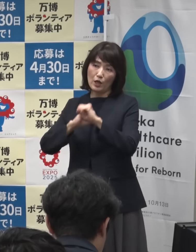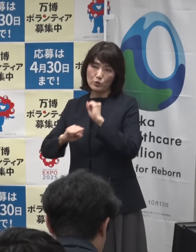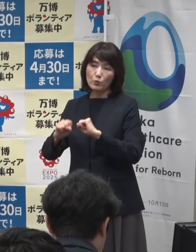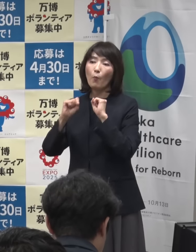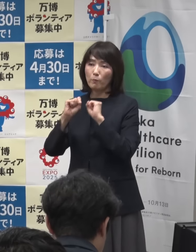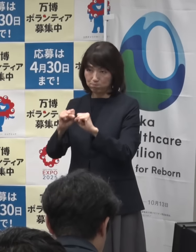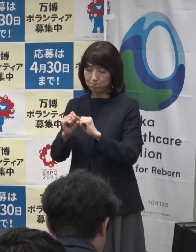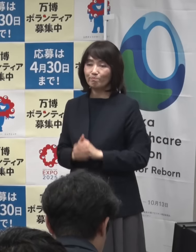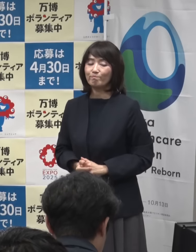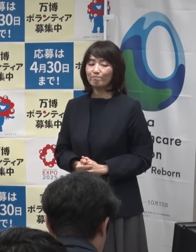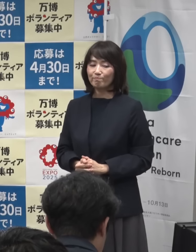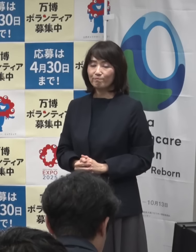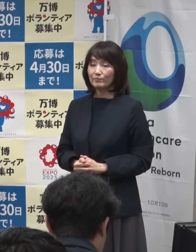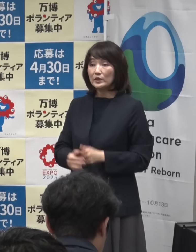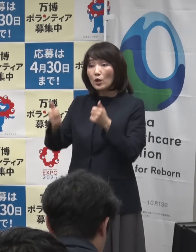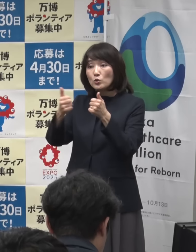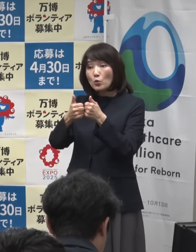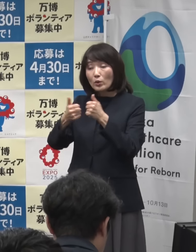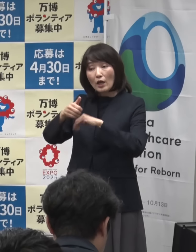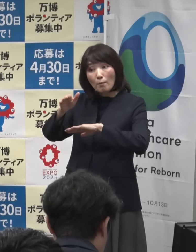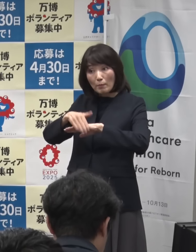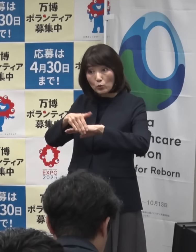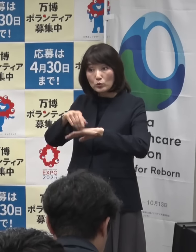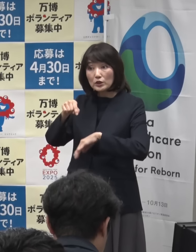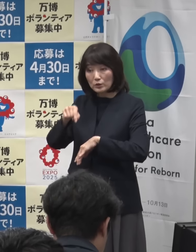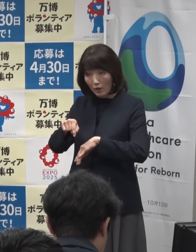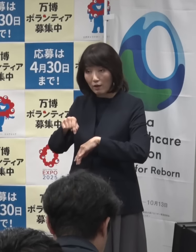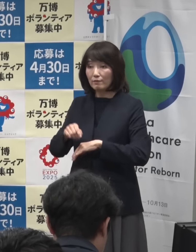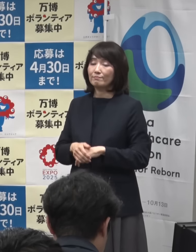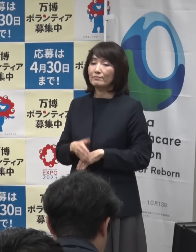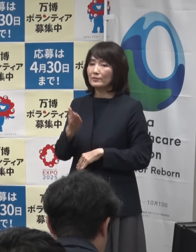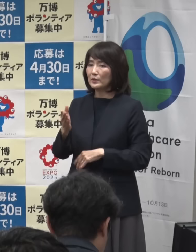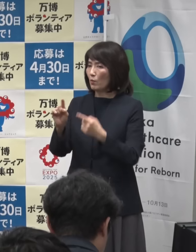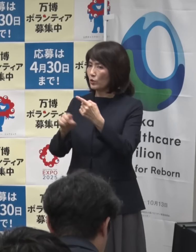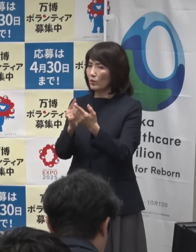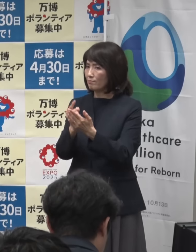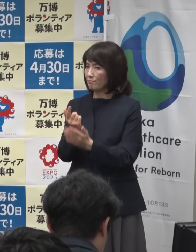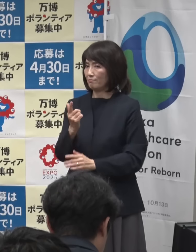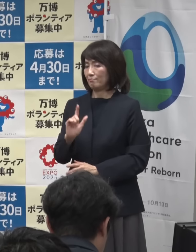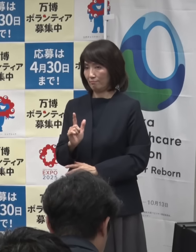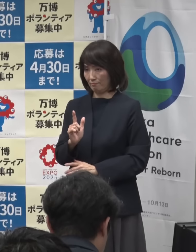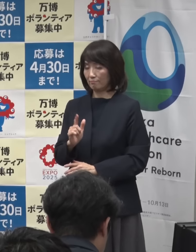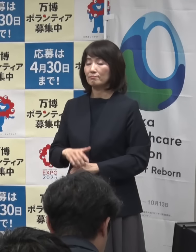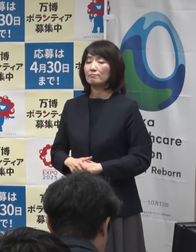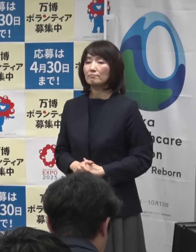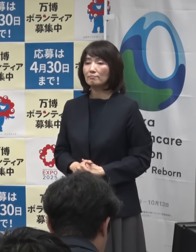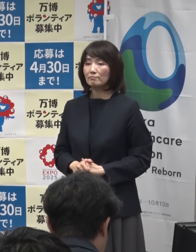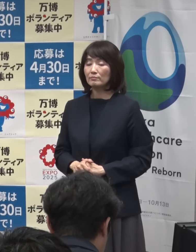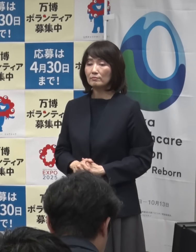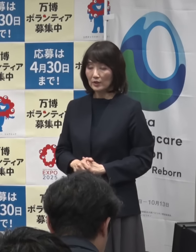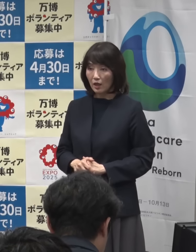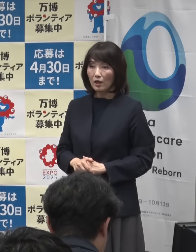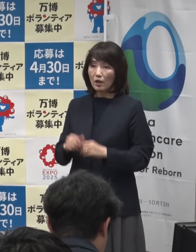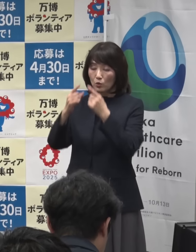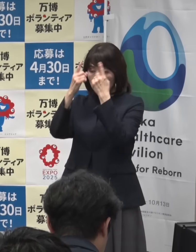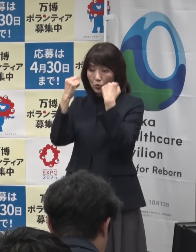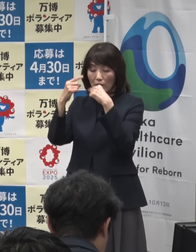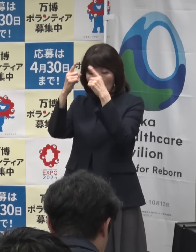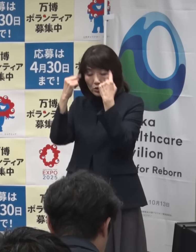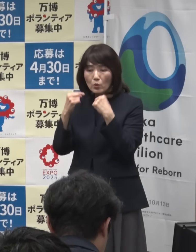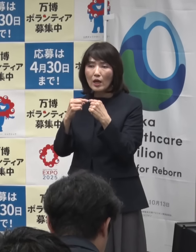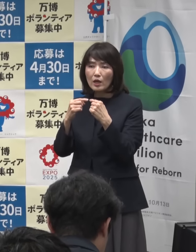います。また相談窓口としまして、あなたは一人じゃないということで、それぞれの人に合った